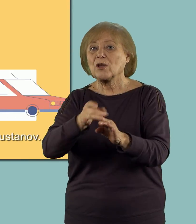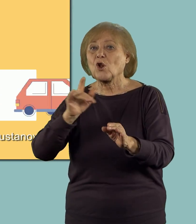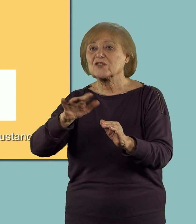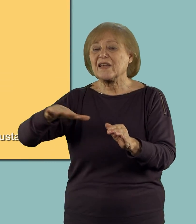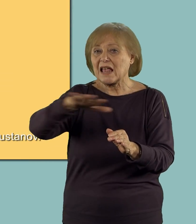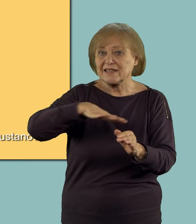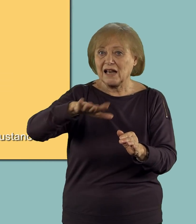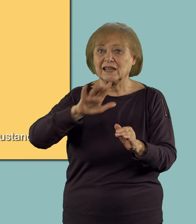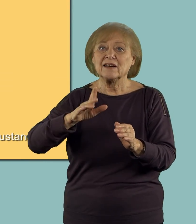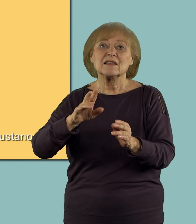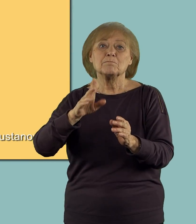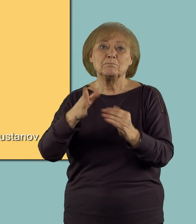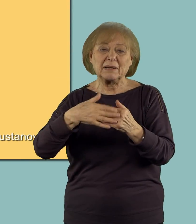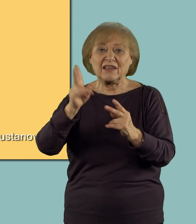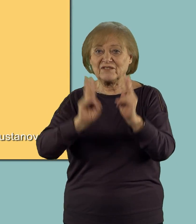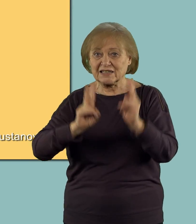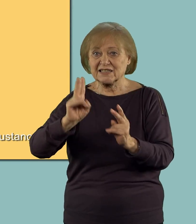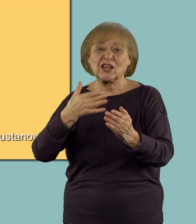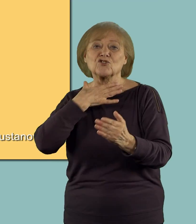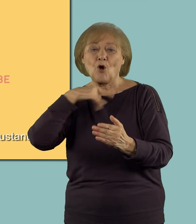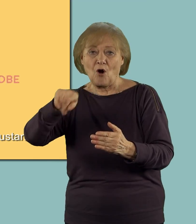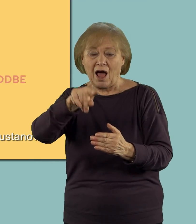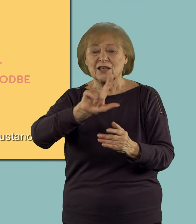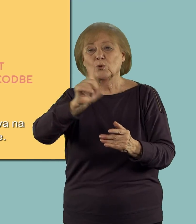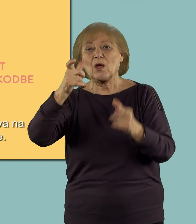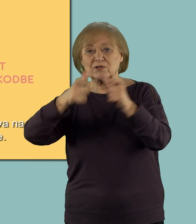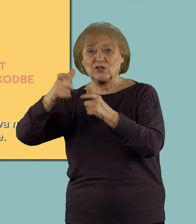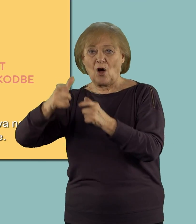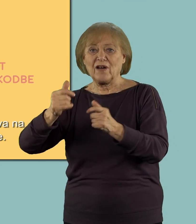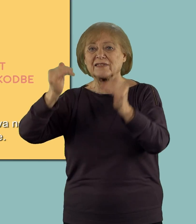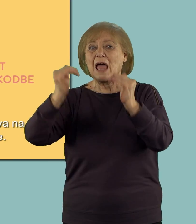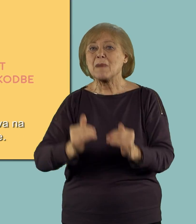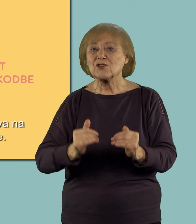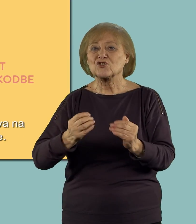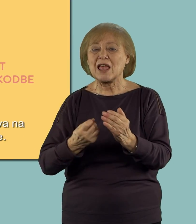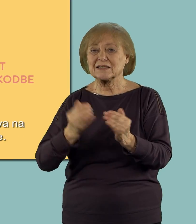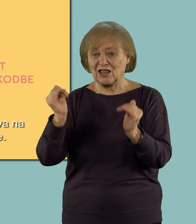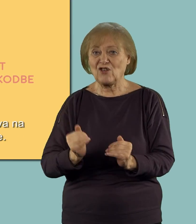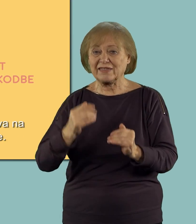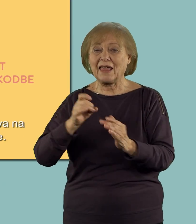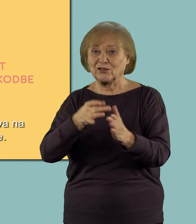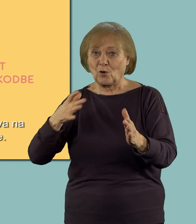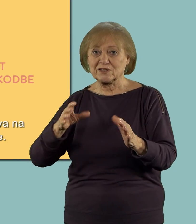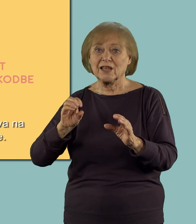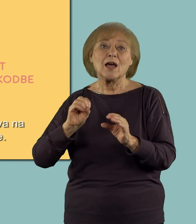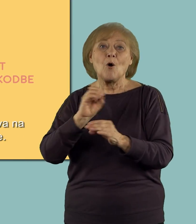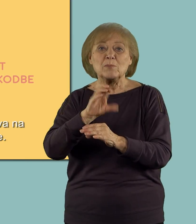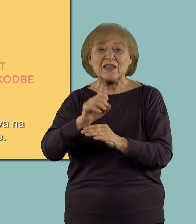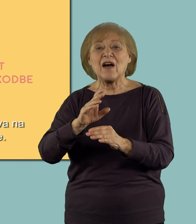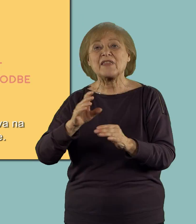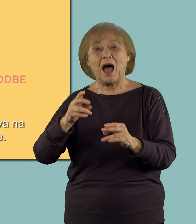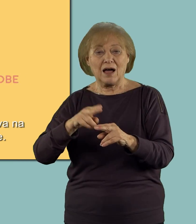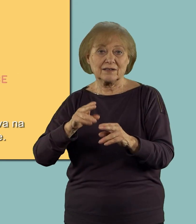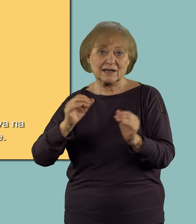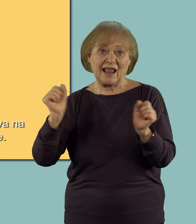še posebej na območjih vrtcev, šol in drugih ustanov. Že najmanjše znižanje hitrosti močno vpliva na resnost